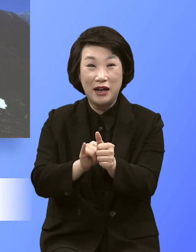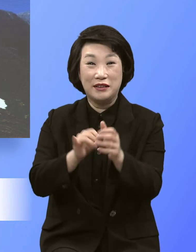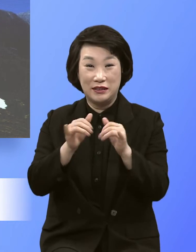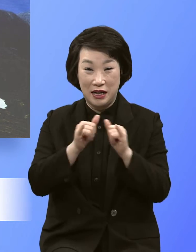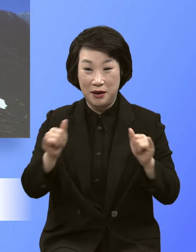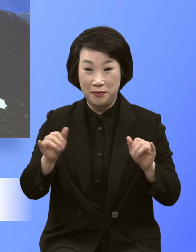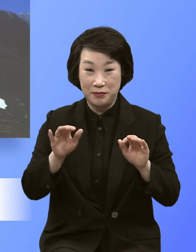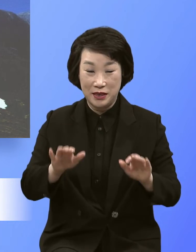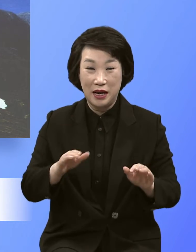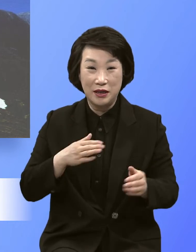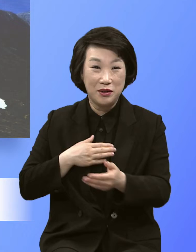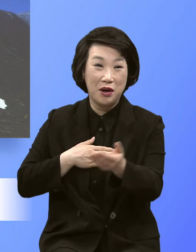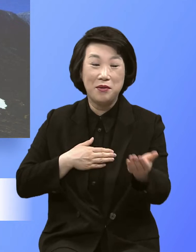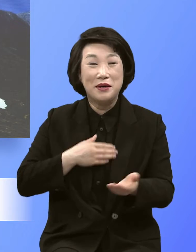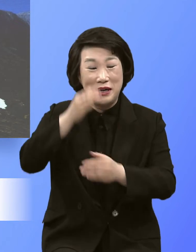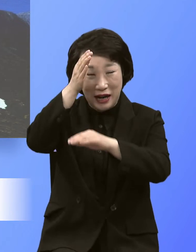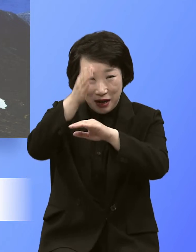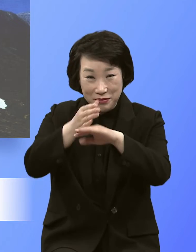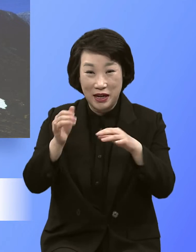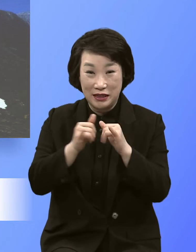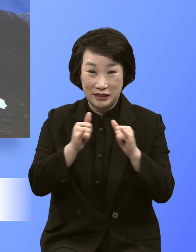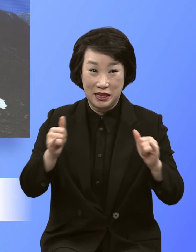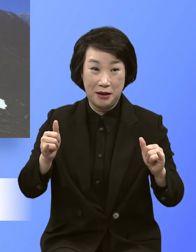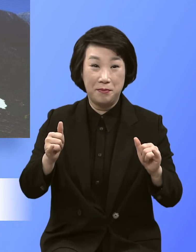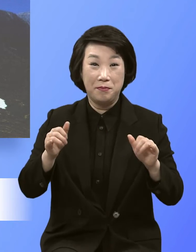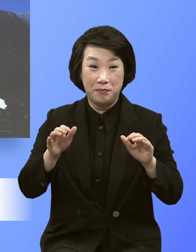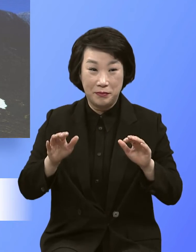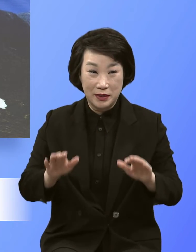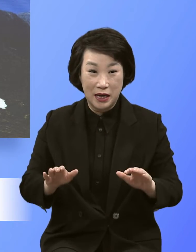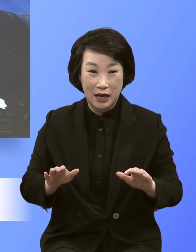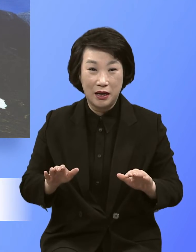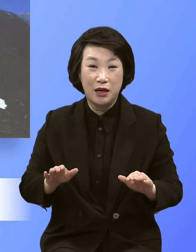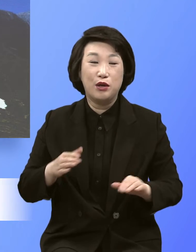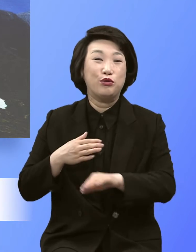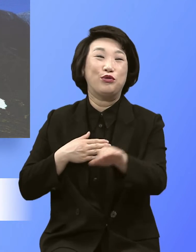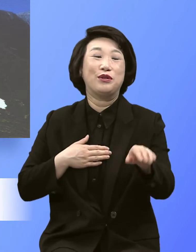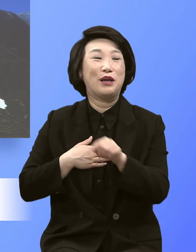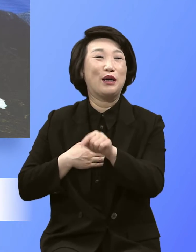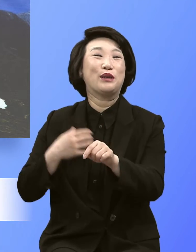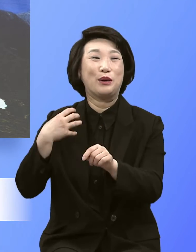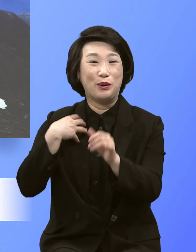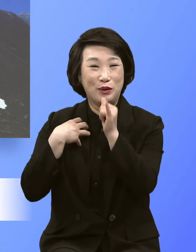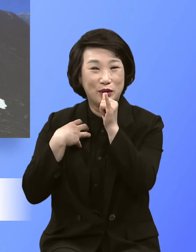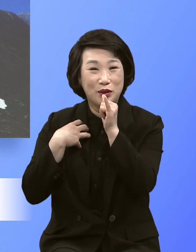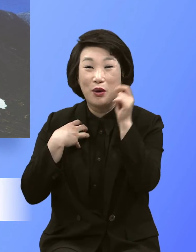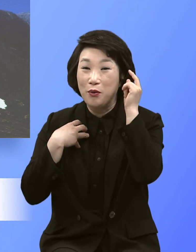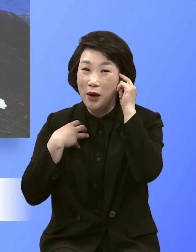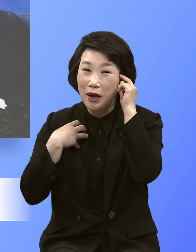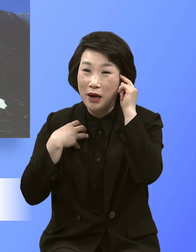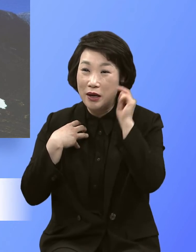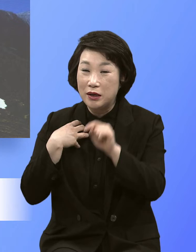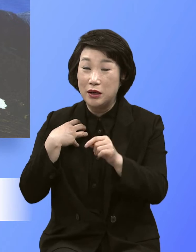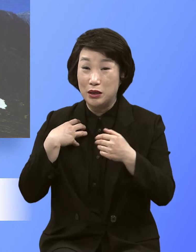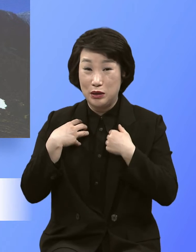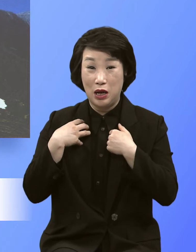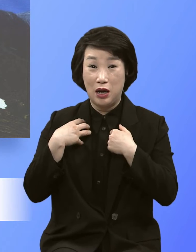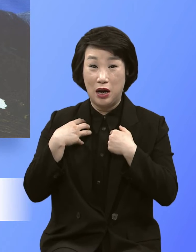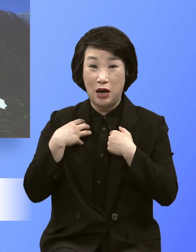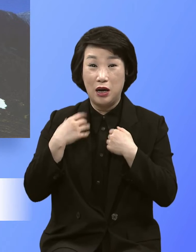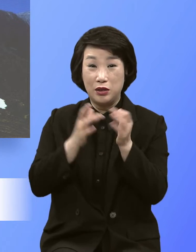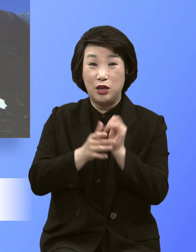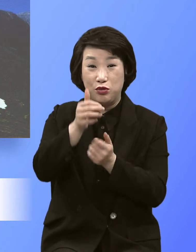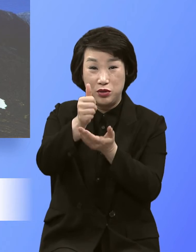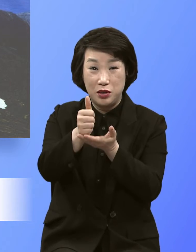자로, 감사하는 자로. 이게 뭡니까? 내가